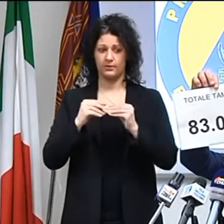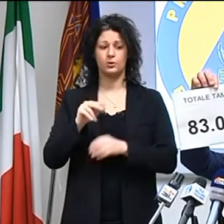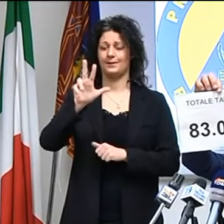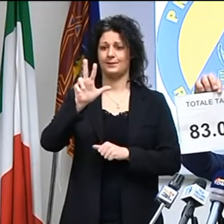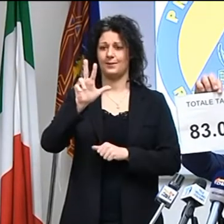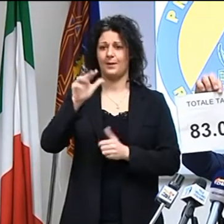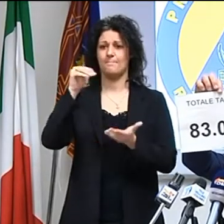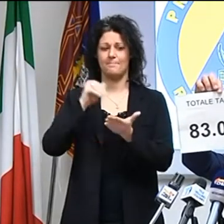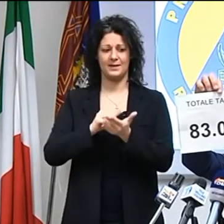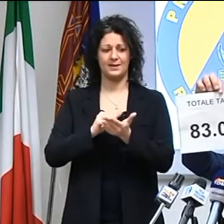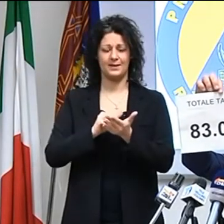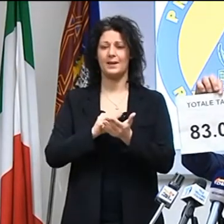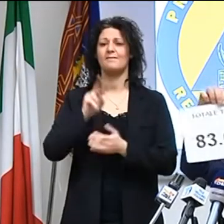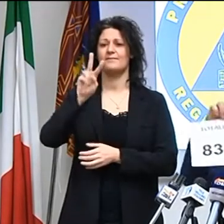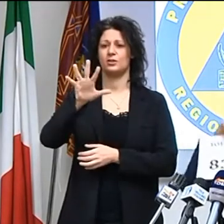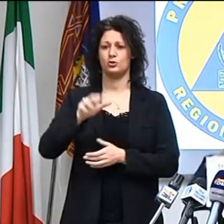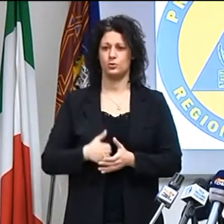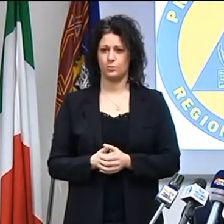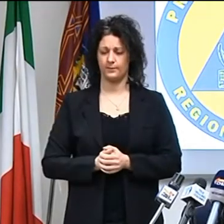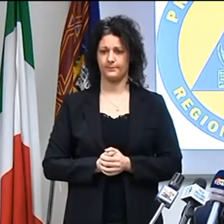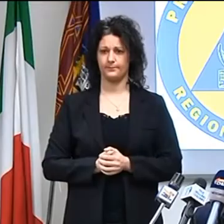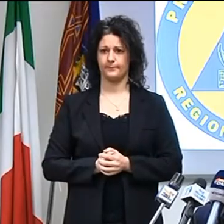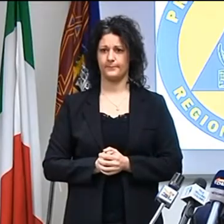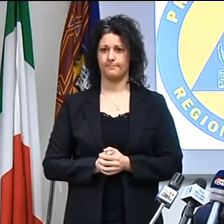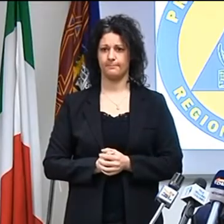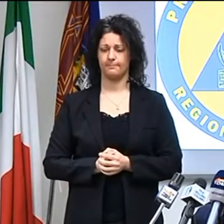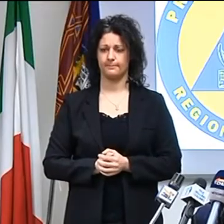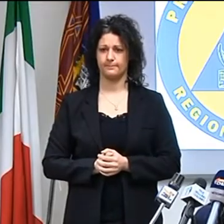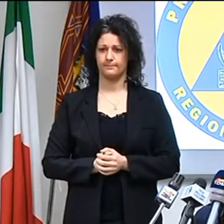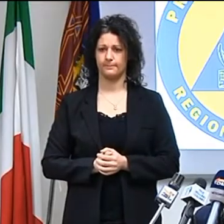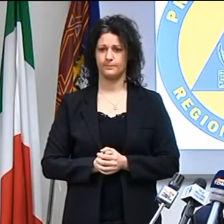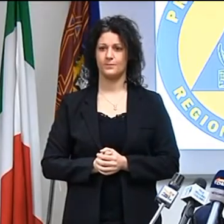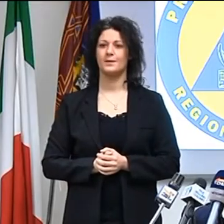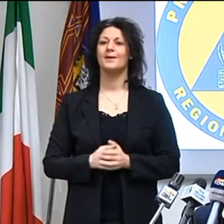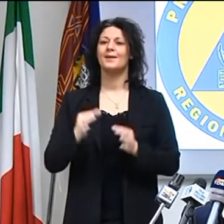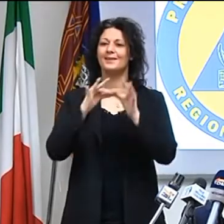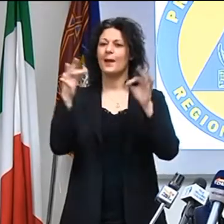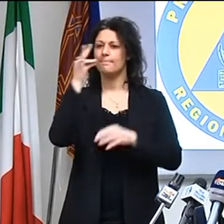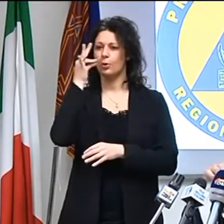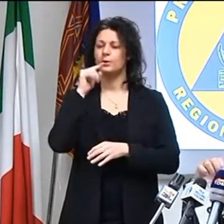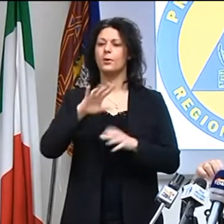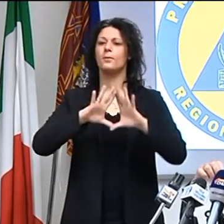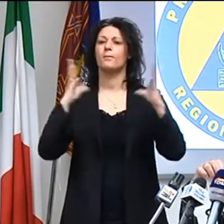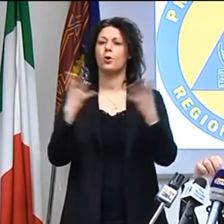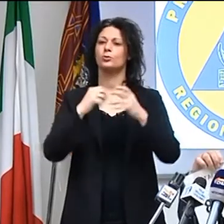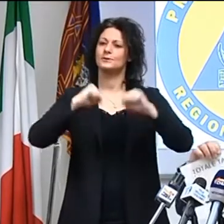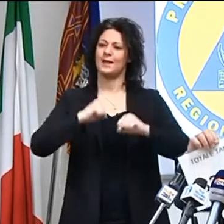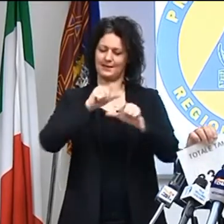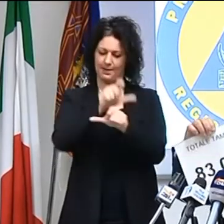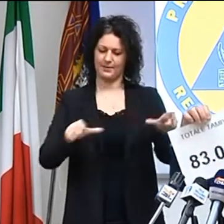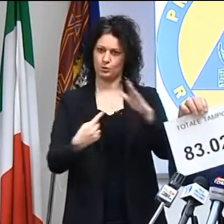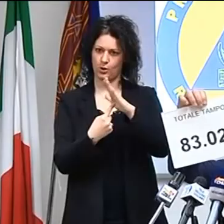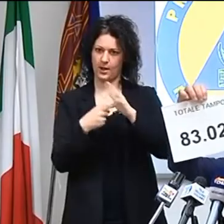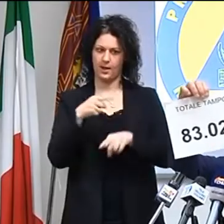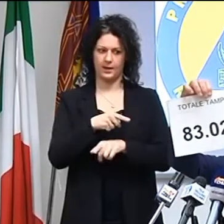83.025. Di questi tamponi fatti al personale sanitario sono